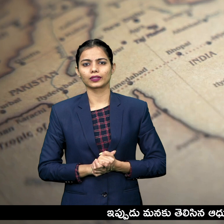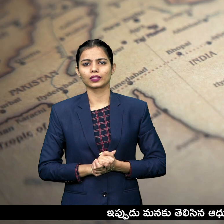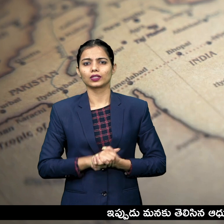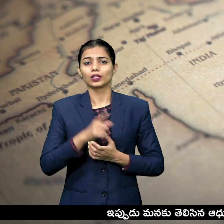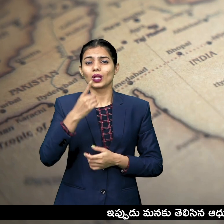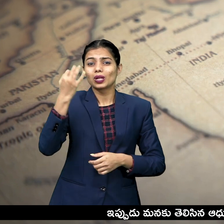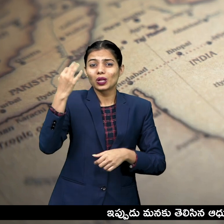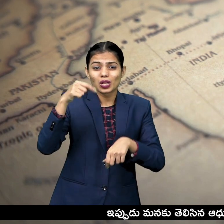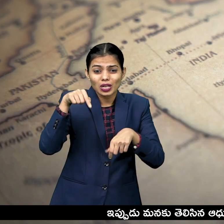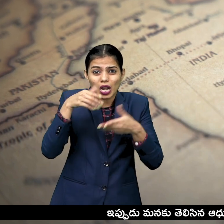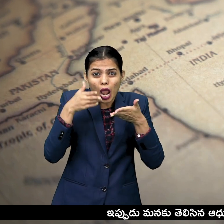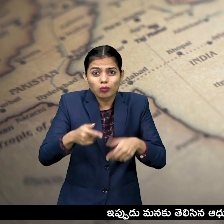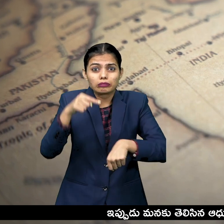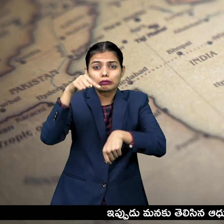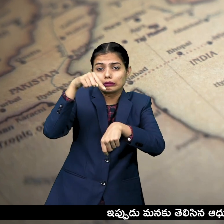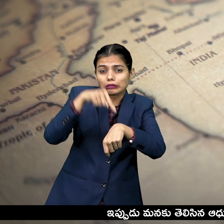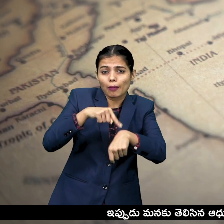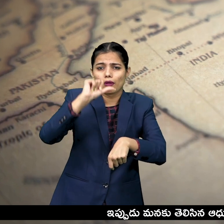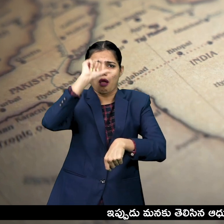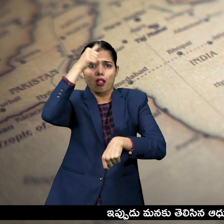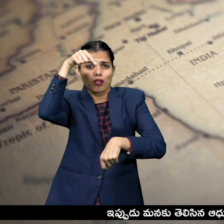నేడు మనకు తెలిసిన ఆధునిక భారతదేశం